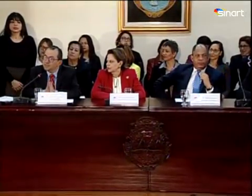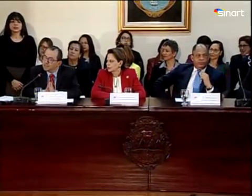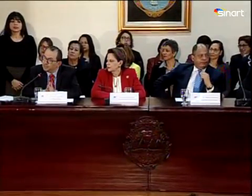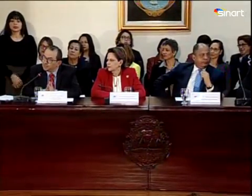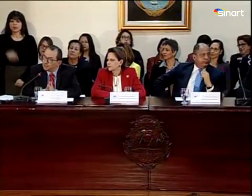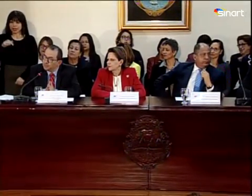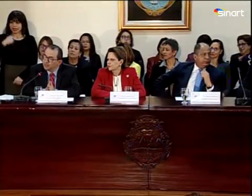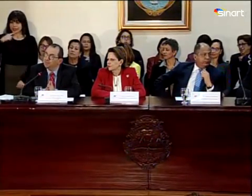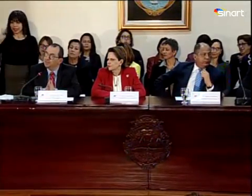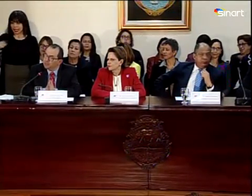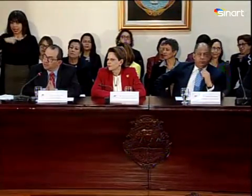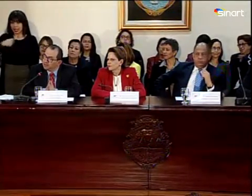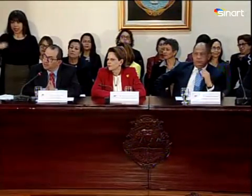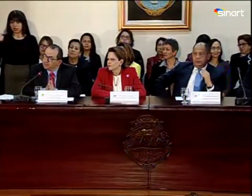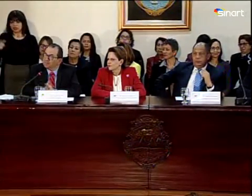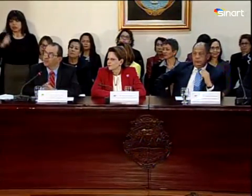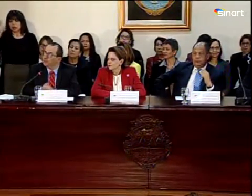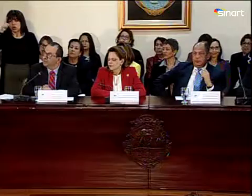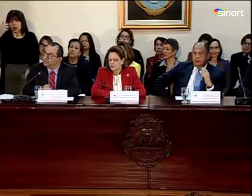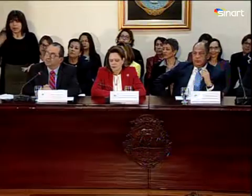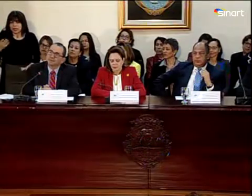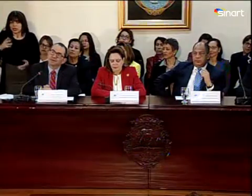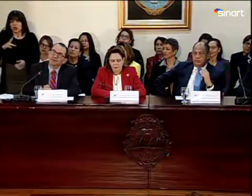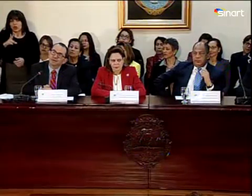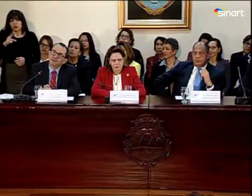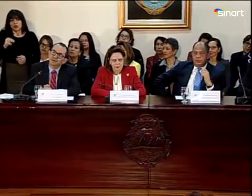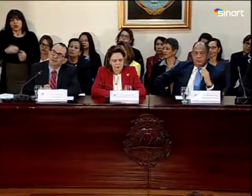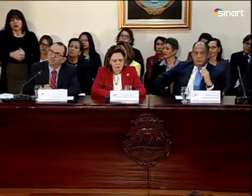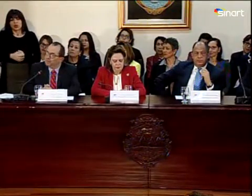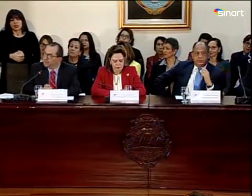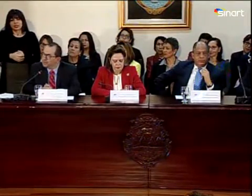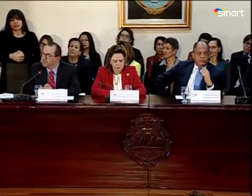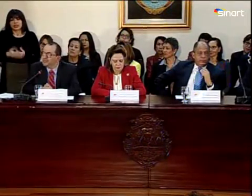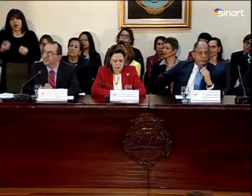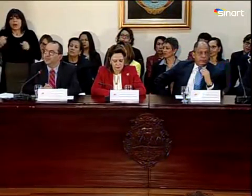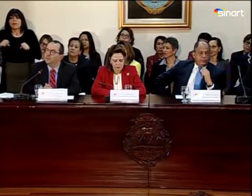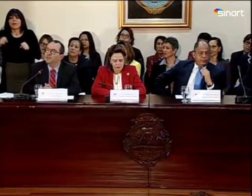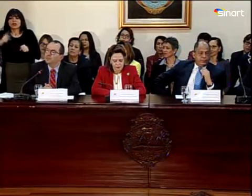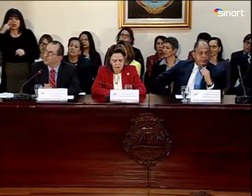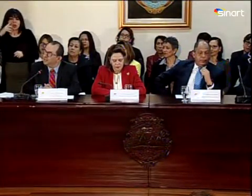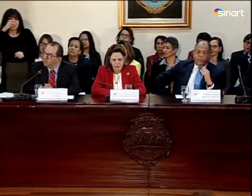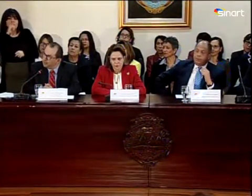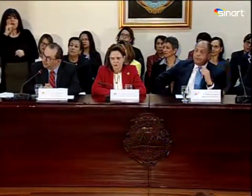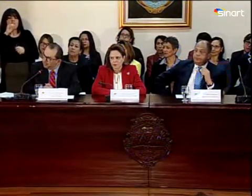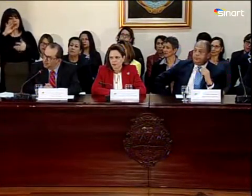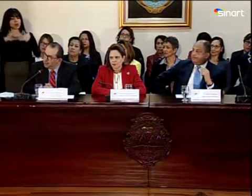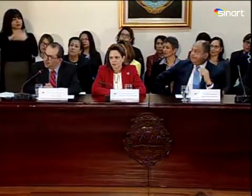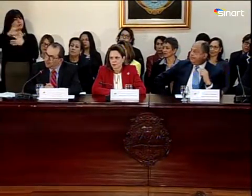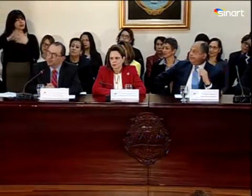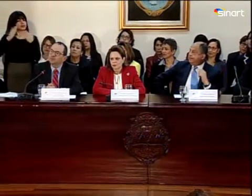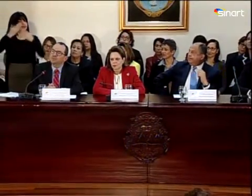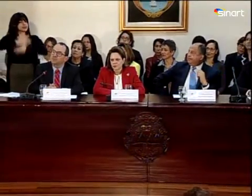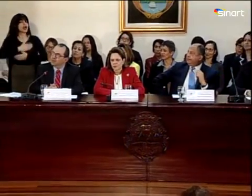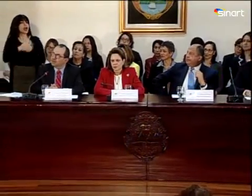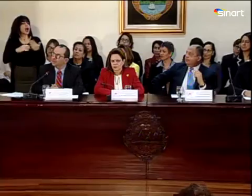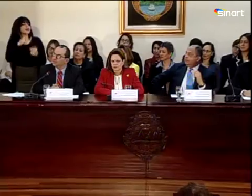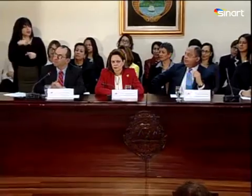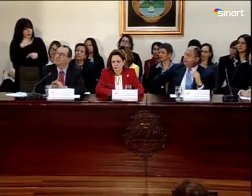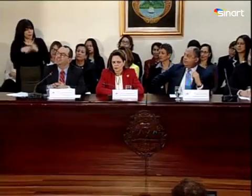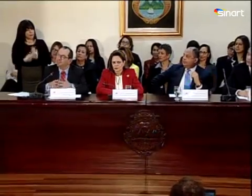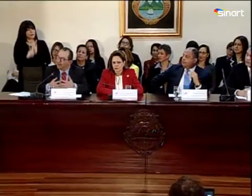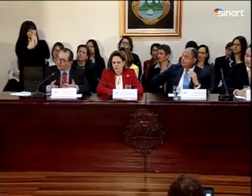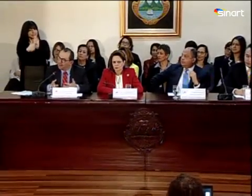Este decreto, evidentemente, no es ni podría ser considerado como una cortina de humo. Vamos a presentarlo